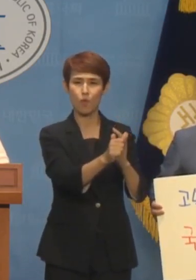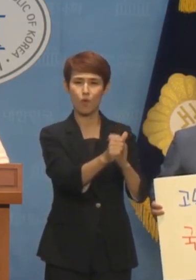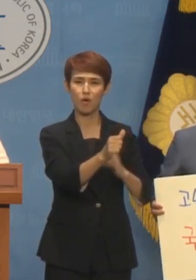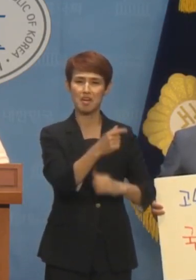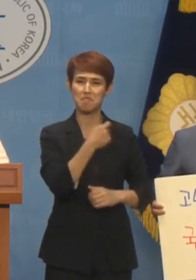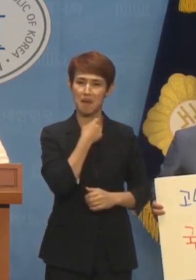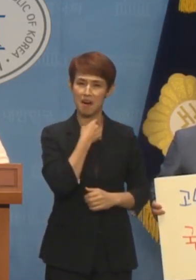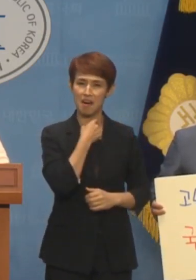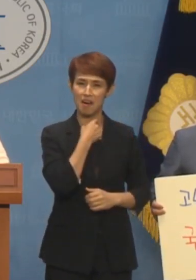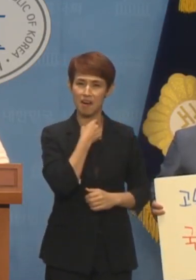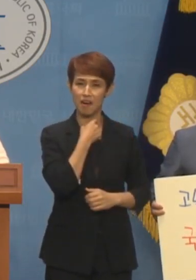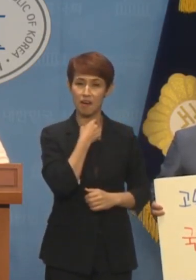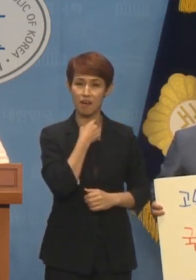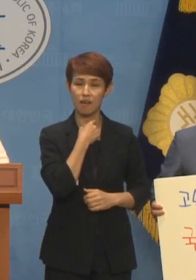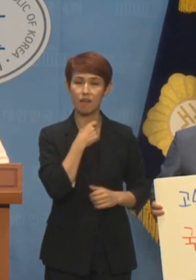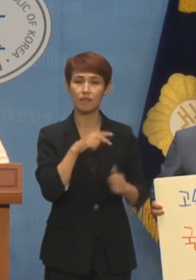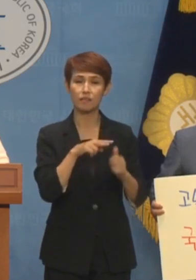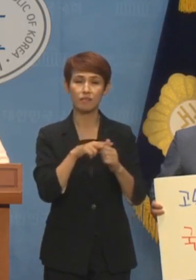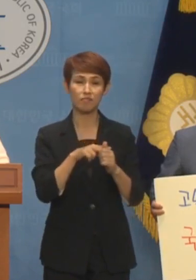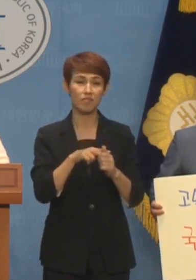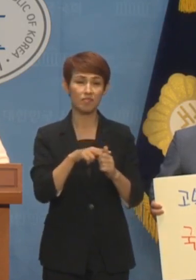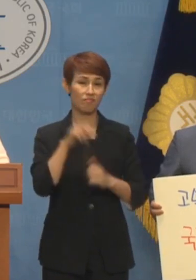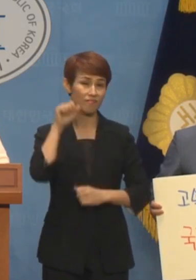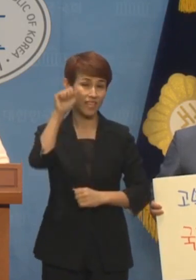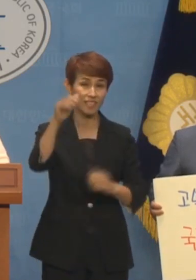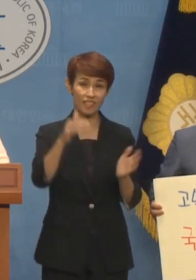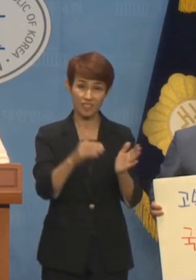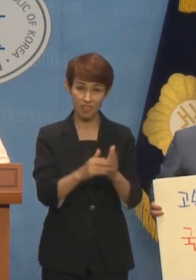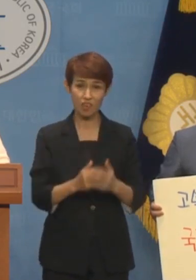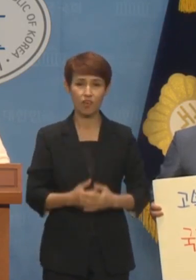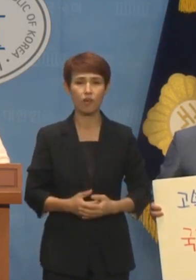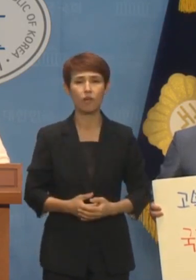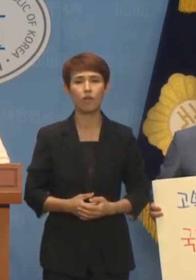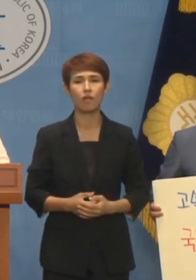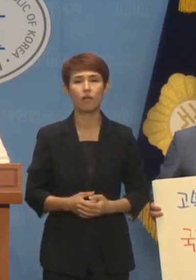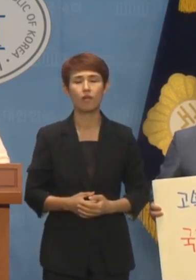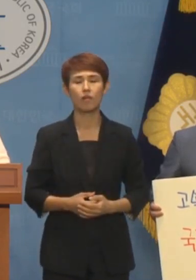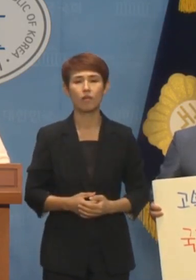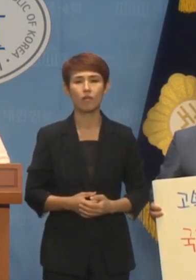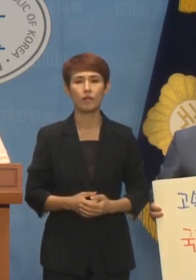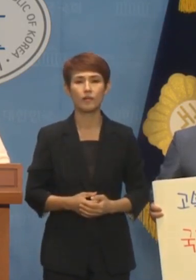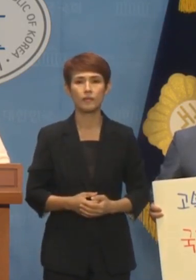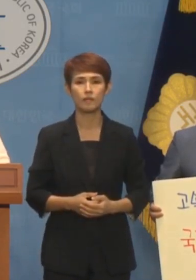총선에서 나섰고요. 아시다시피 결과는 보고 계시죠. 그랬더니 거기에 벗어나